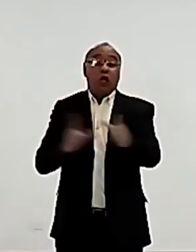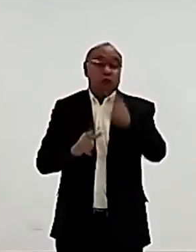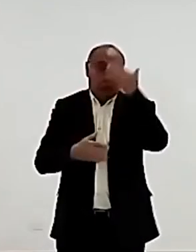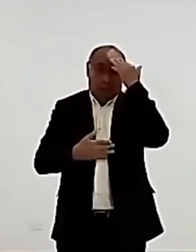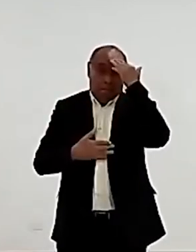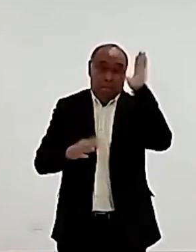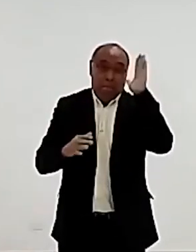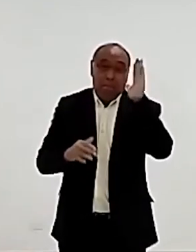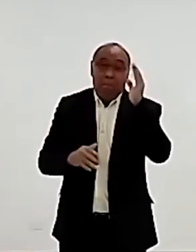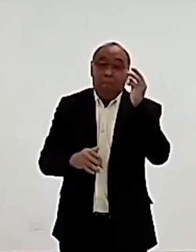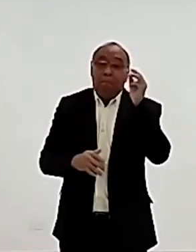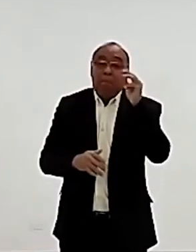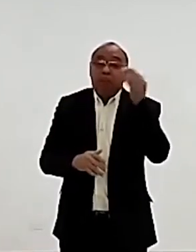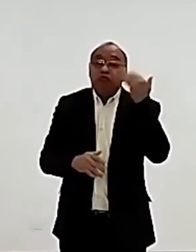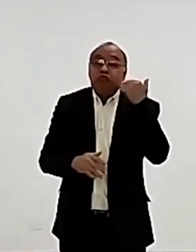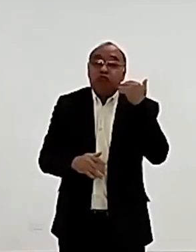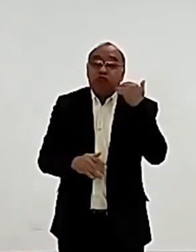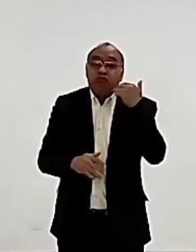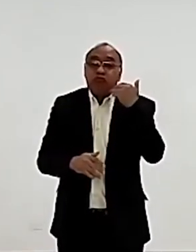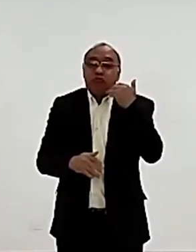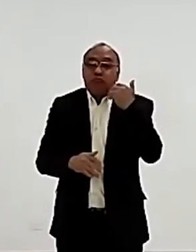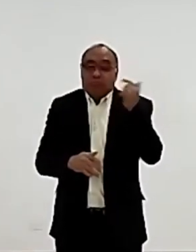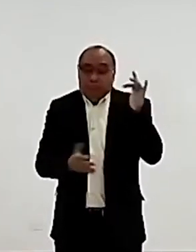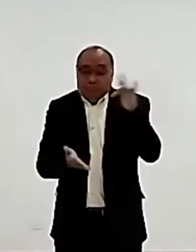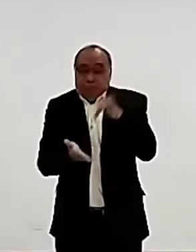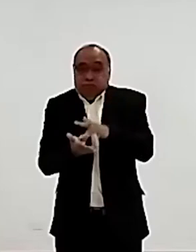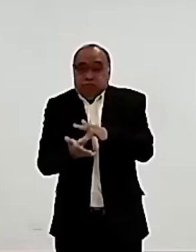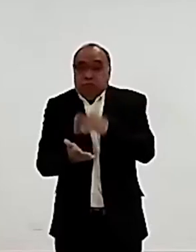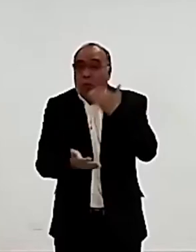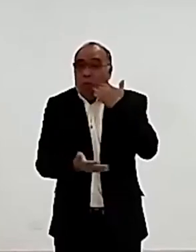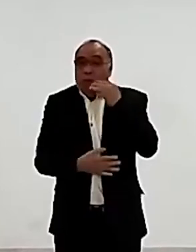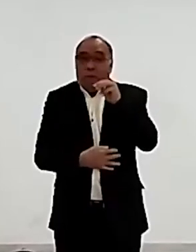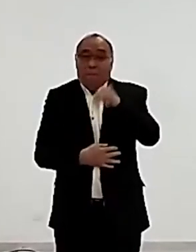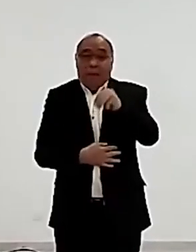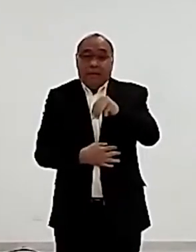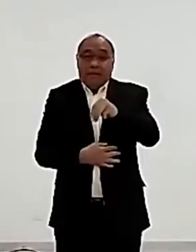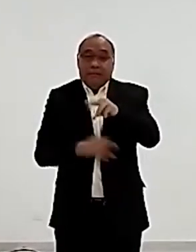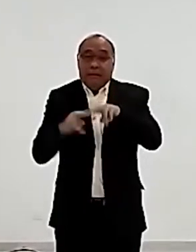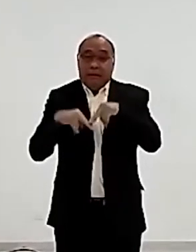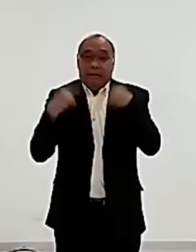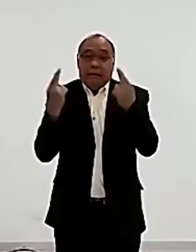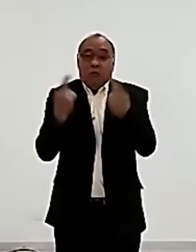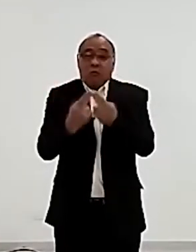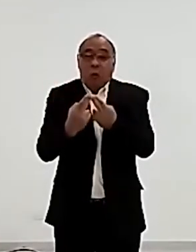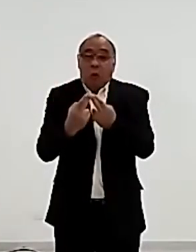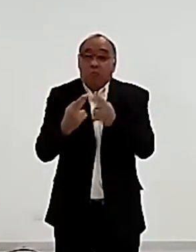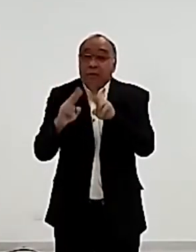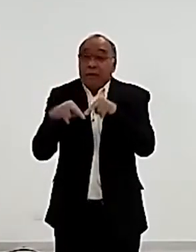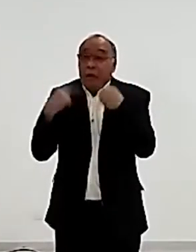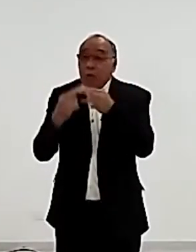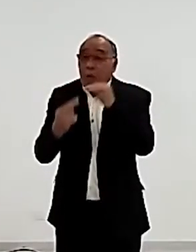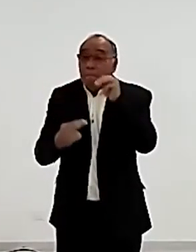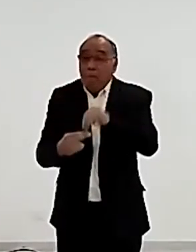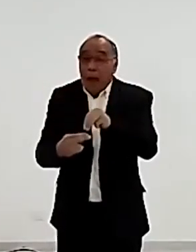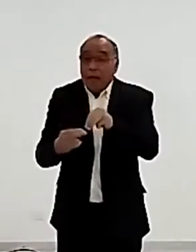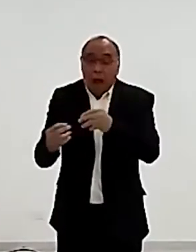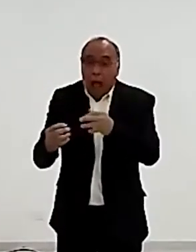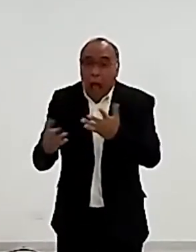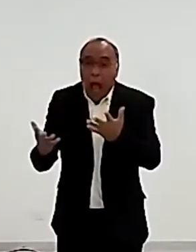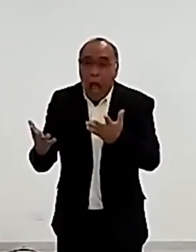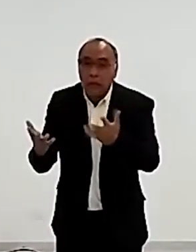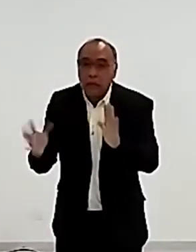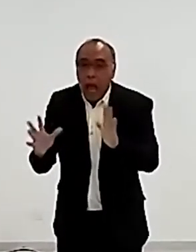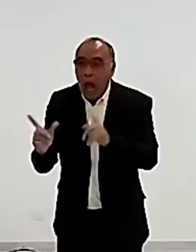no sabíamos que la resolución sería ya lista para su promulgación vemos una reunión